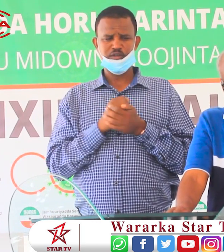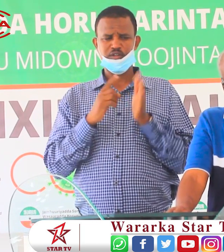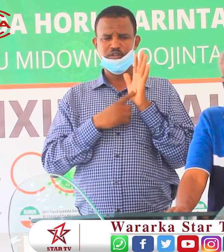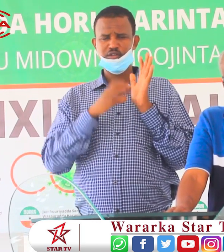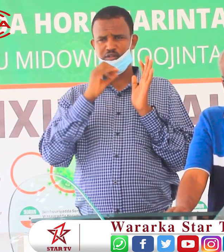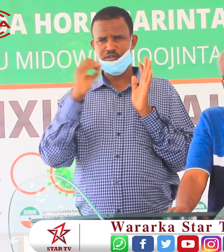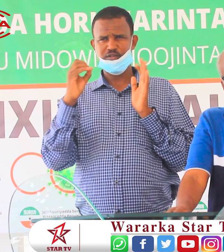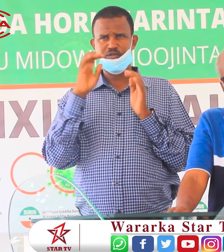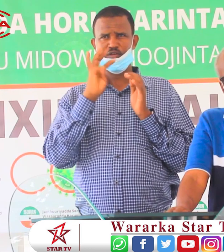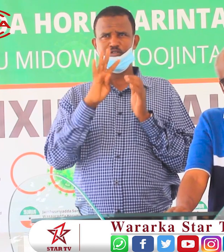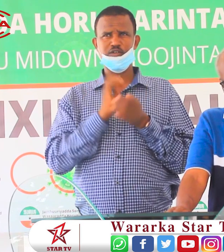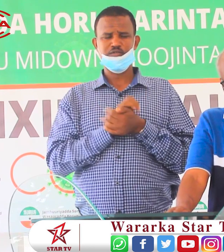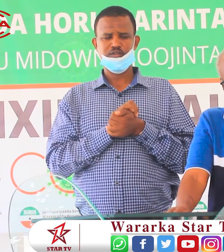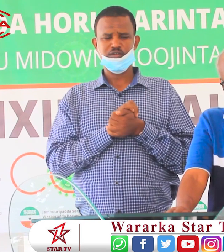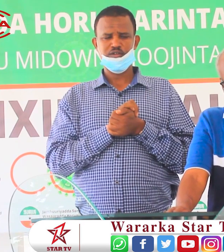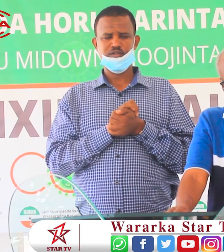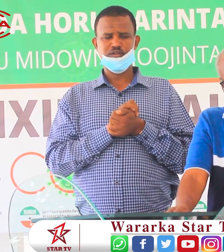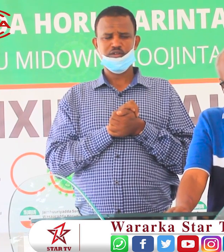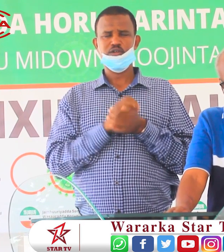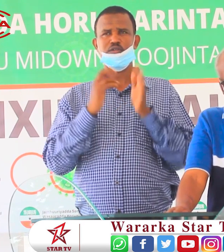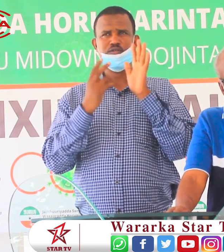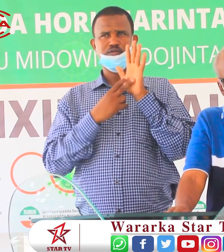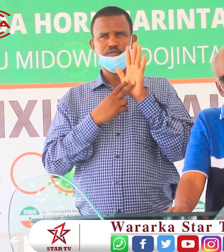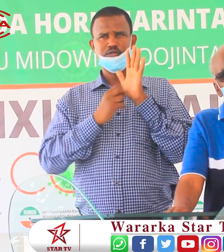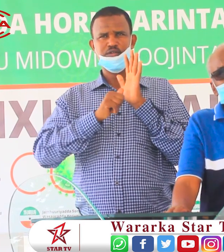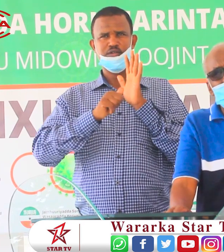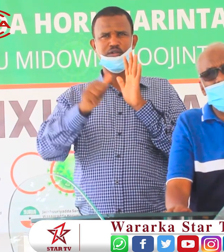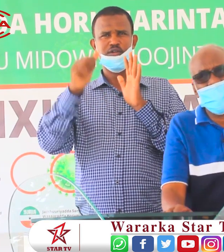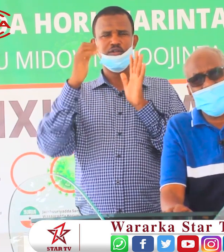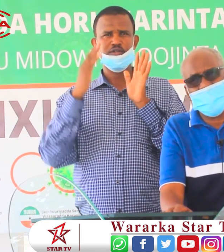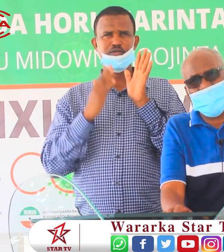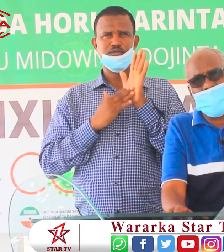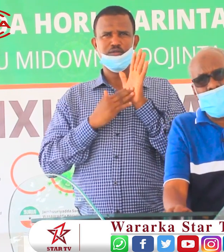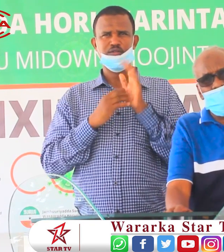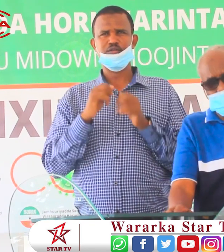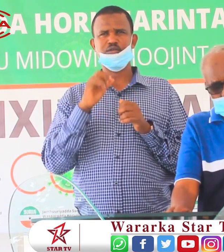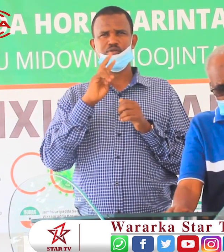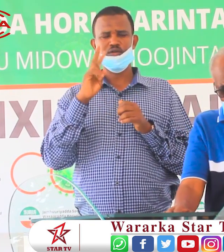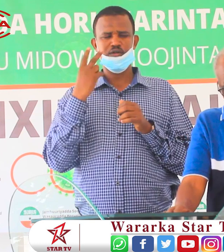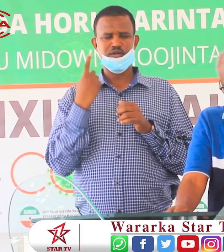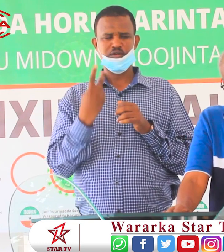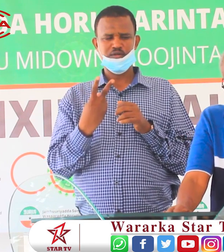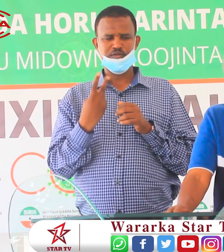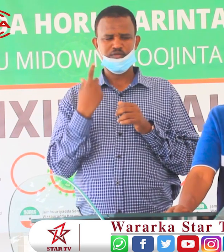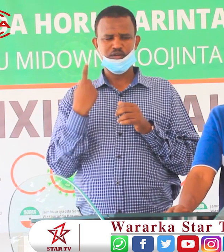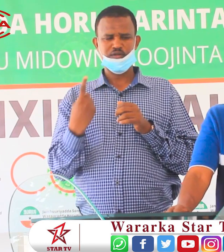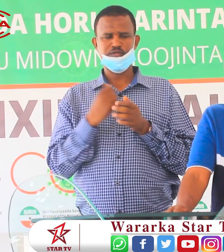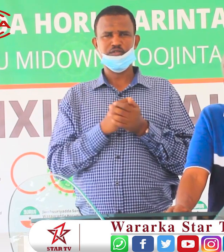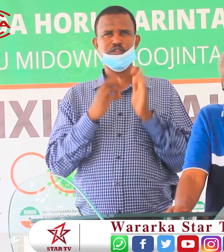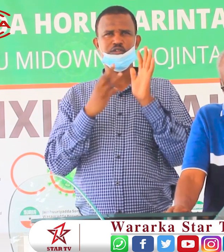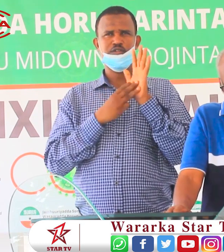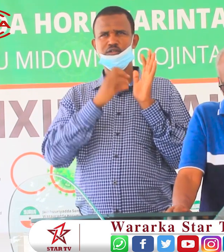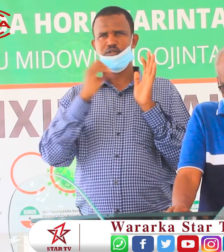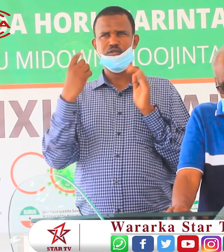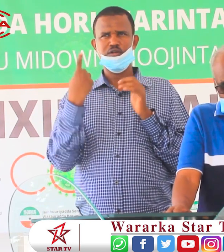qof 70 iyo 97 waa 1 qof 80 ilaa 98 waa 1 qof dowladu